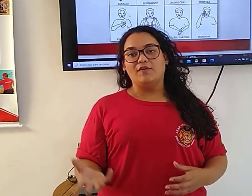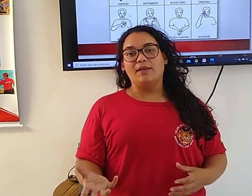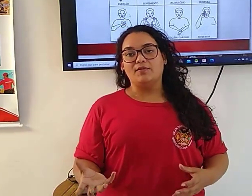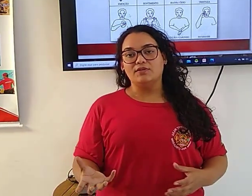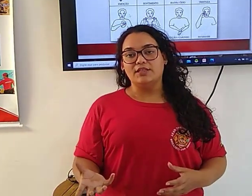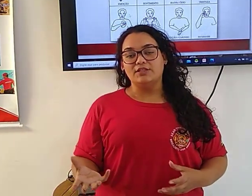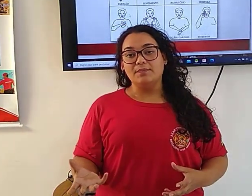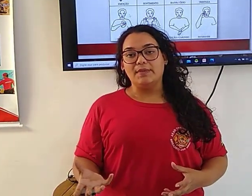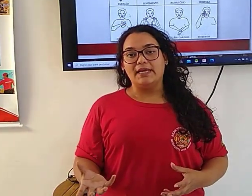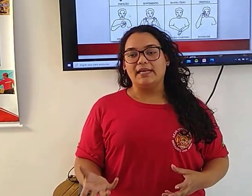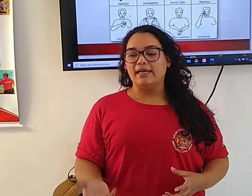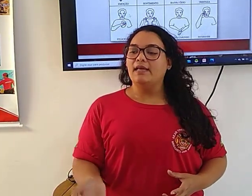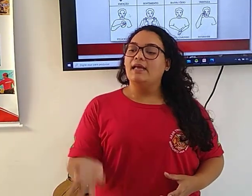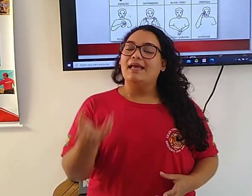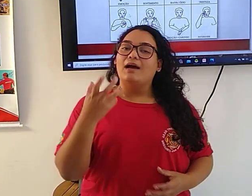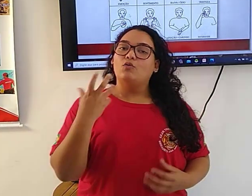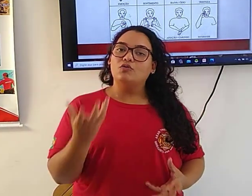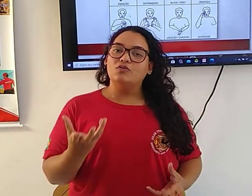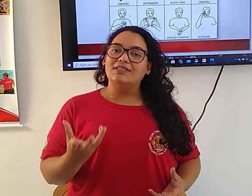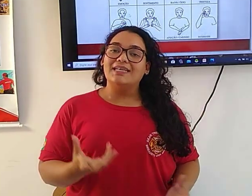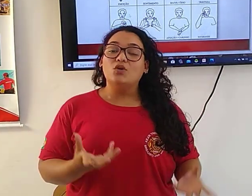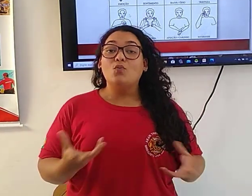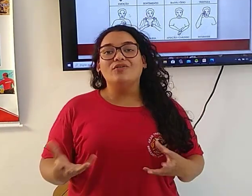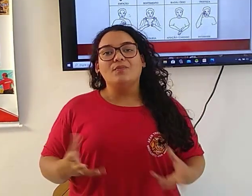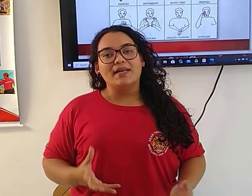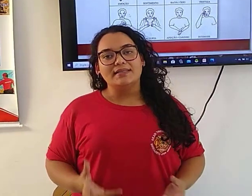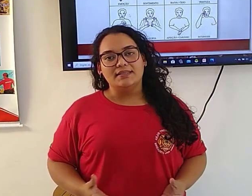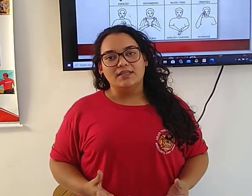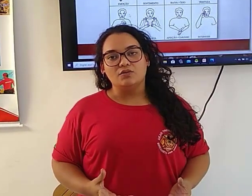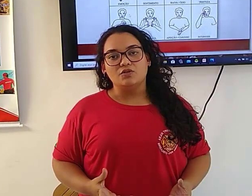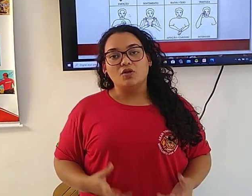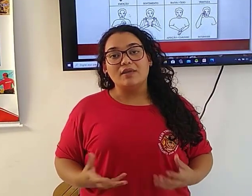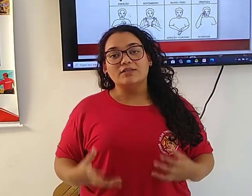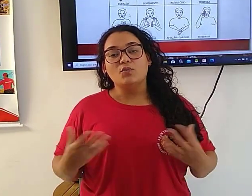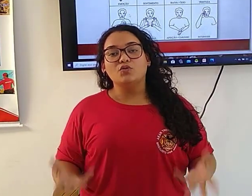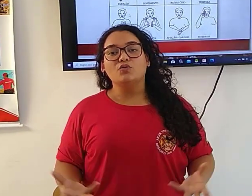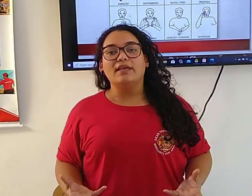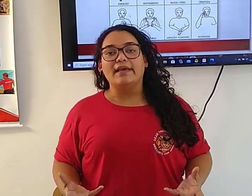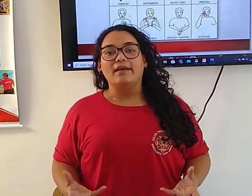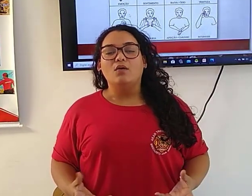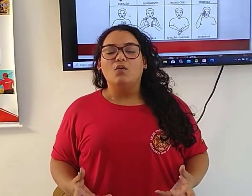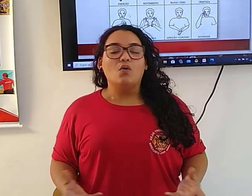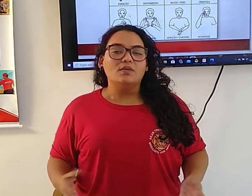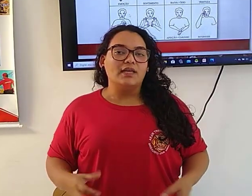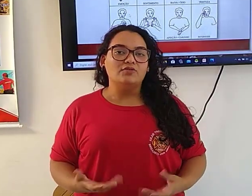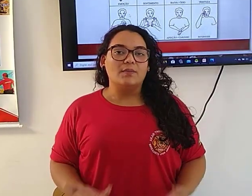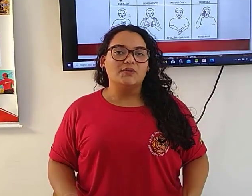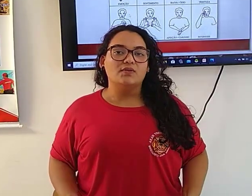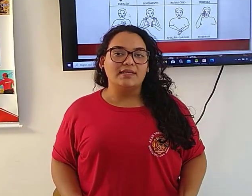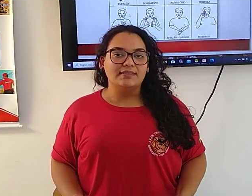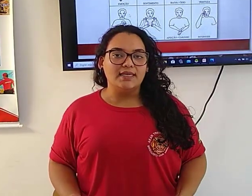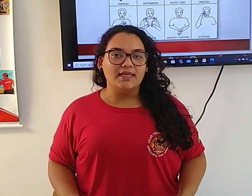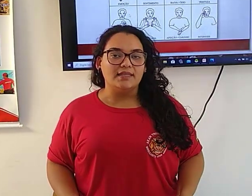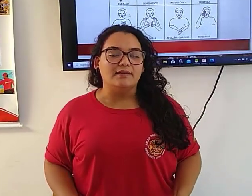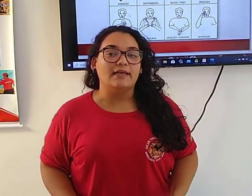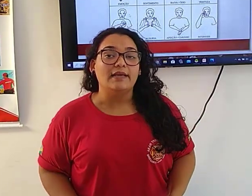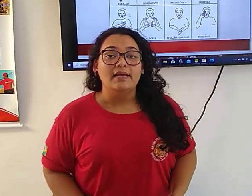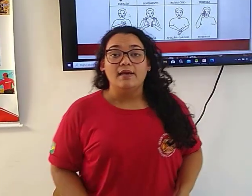vocês também, né? Os sinais são muito parecidos, só que só muda o quê? O contexto que a pessoa está inserida, né? Por